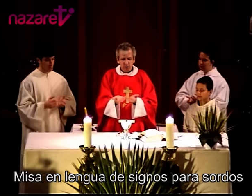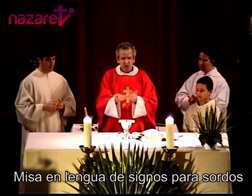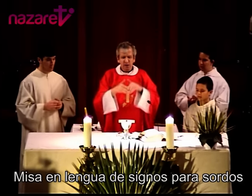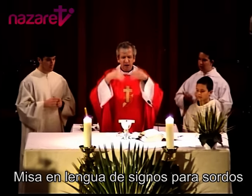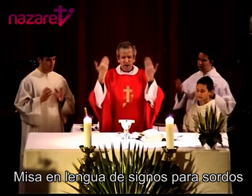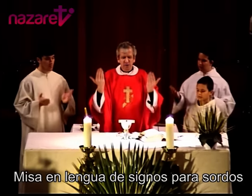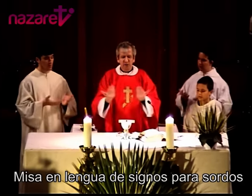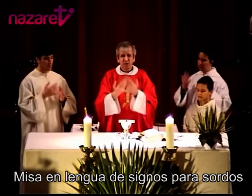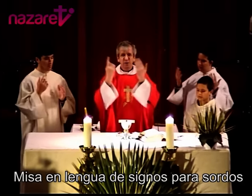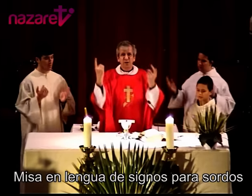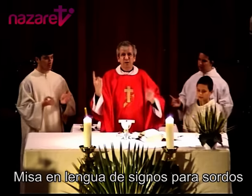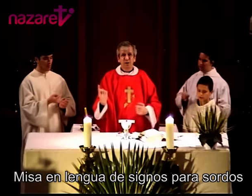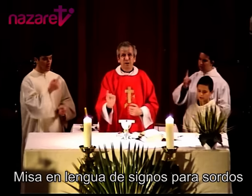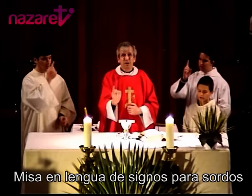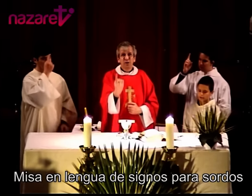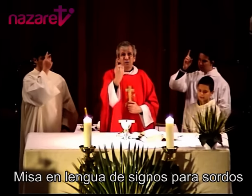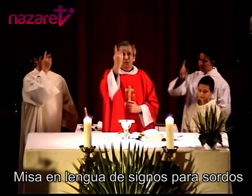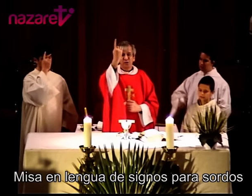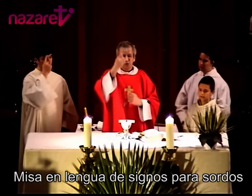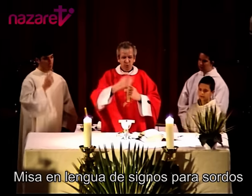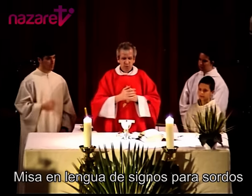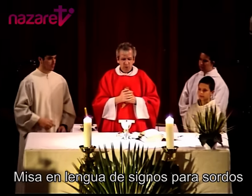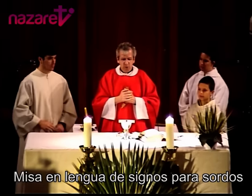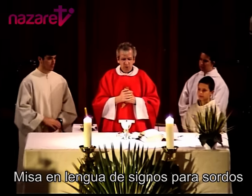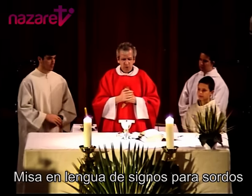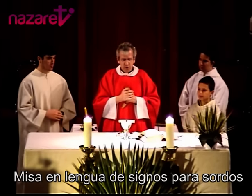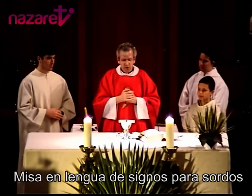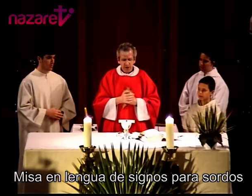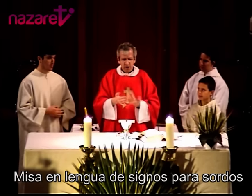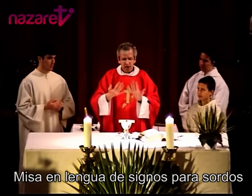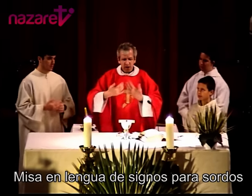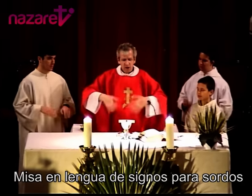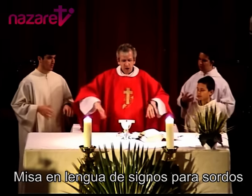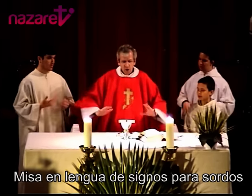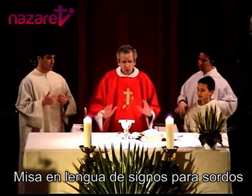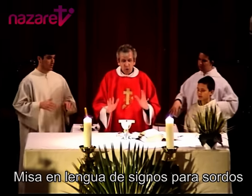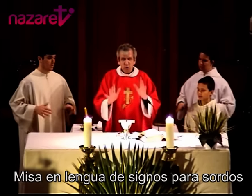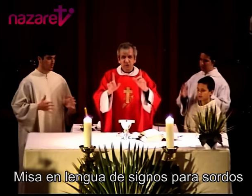cielo y la tierra de tu gloria.